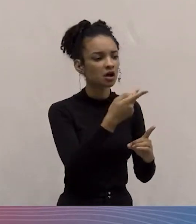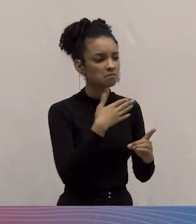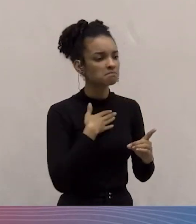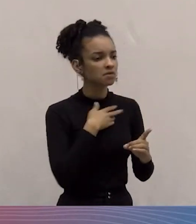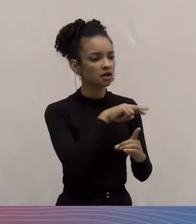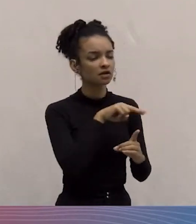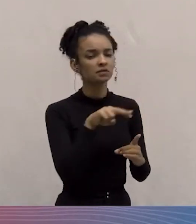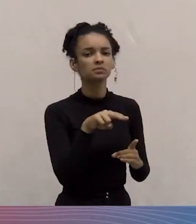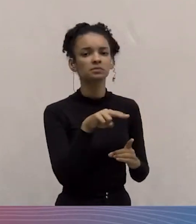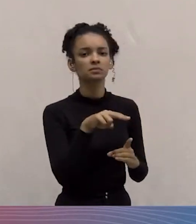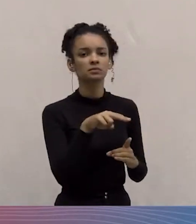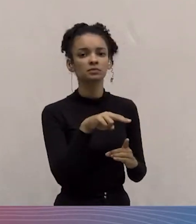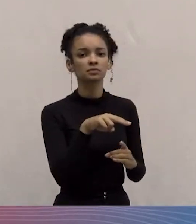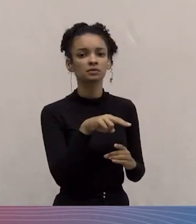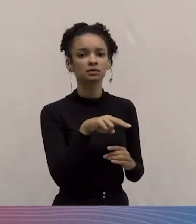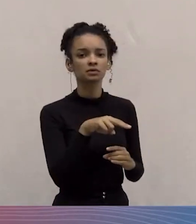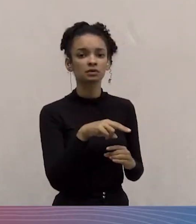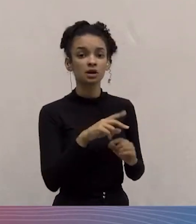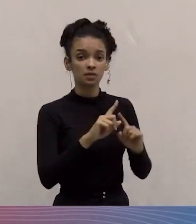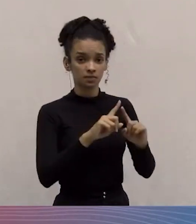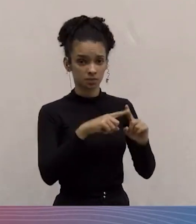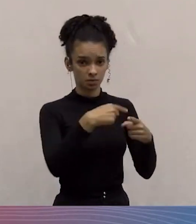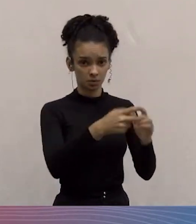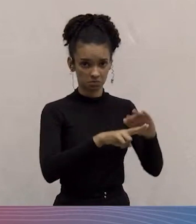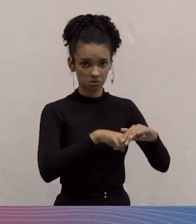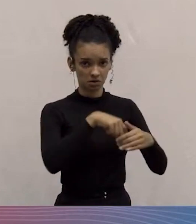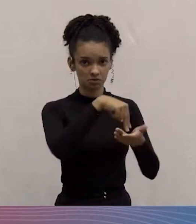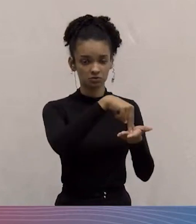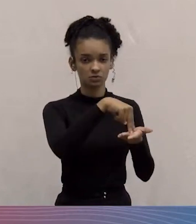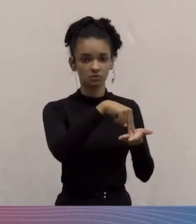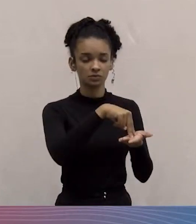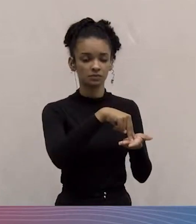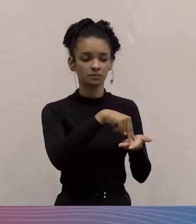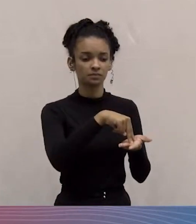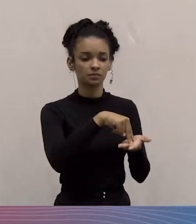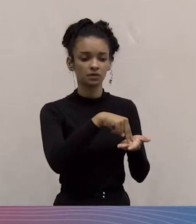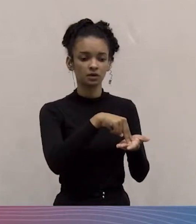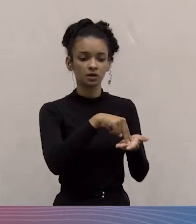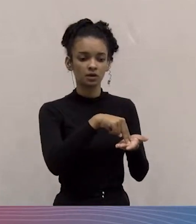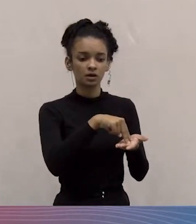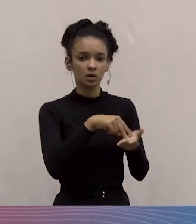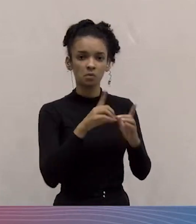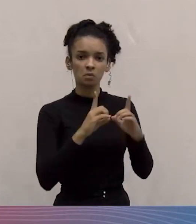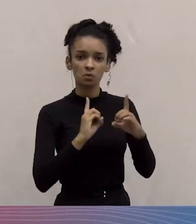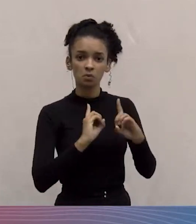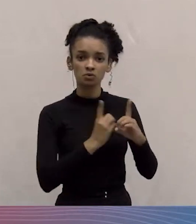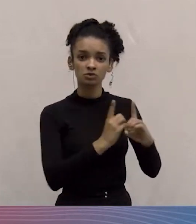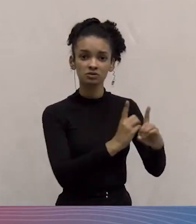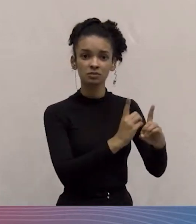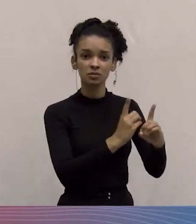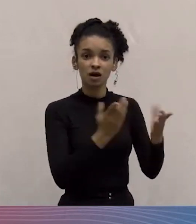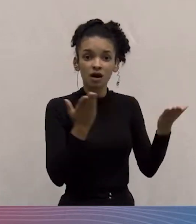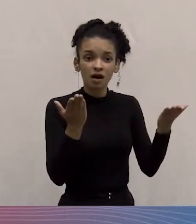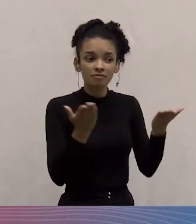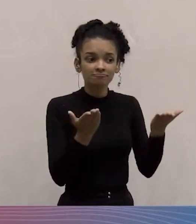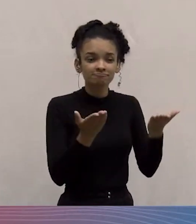irmãos. Depois da ressurreição, os seus discípulos passaram a ser seus